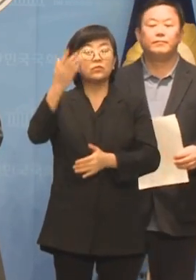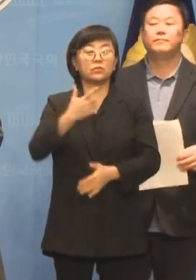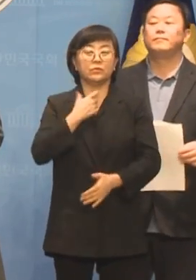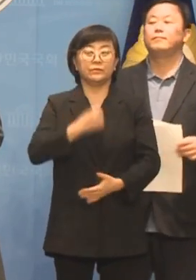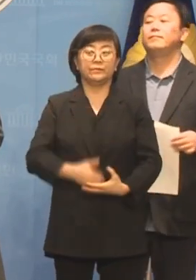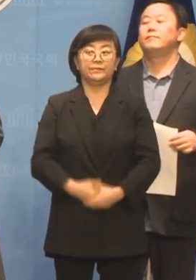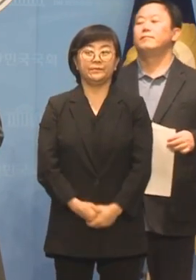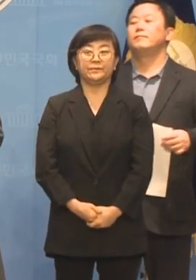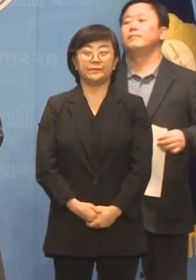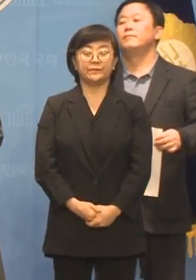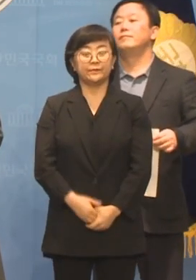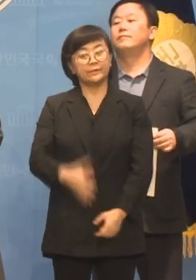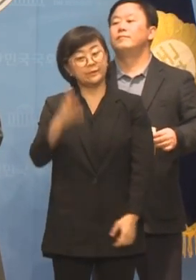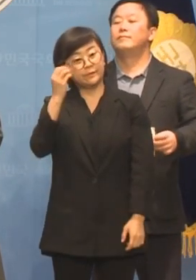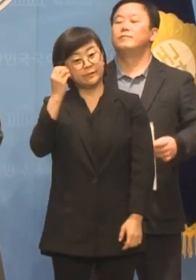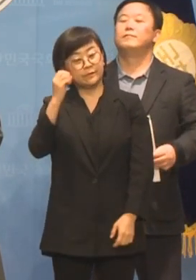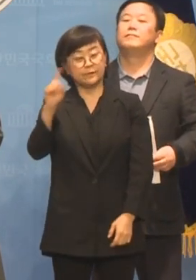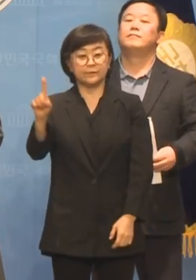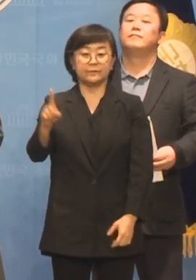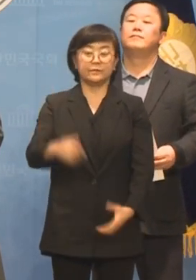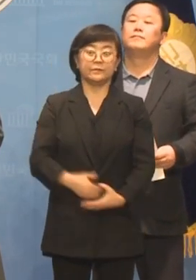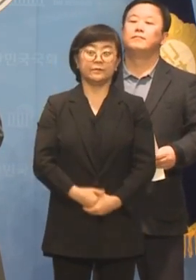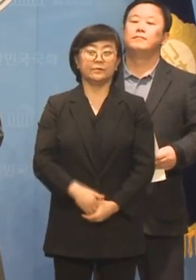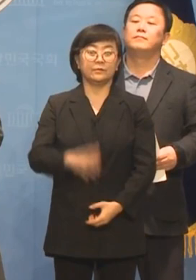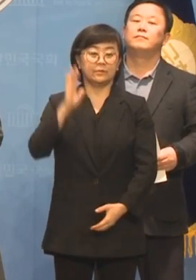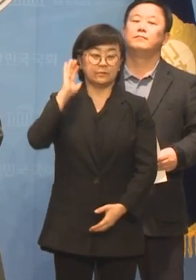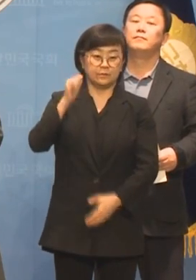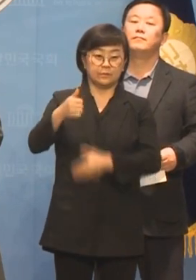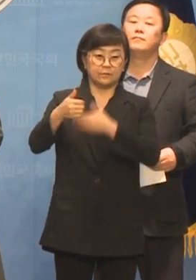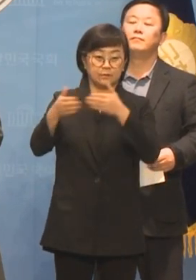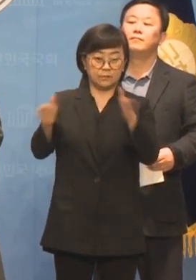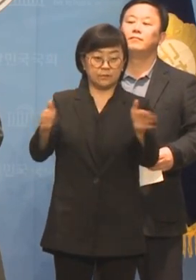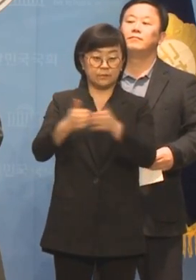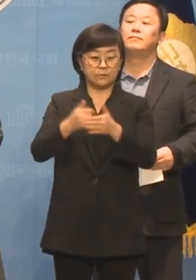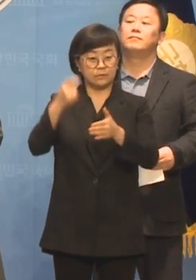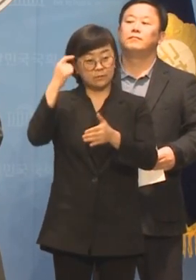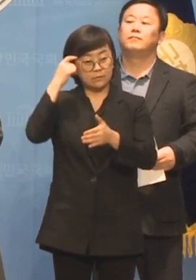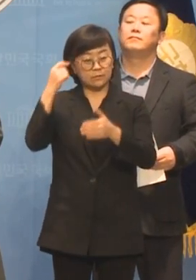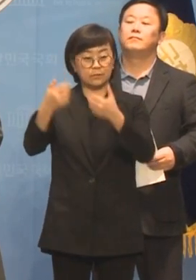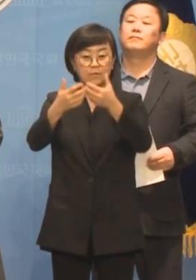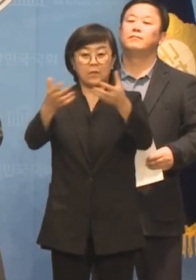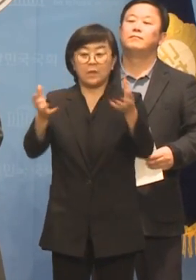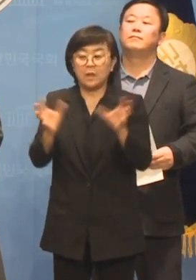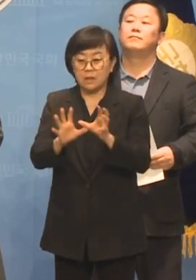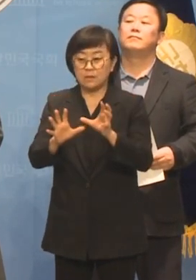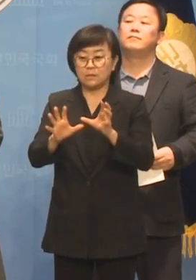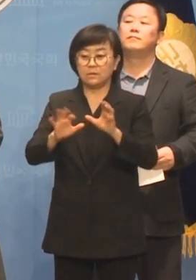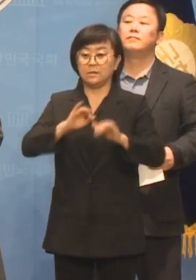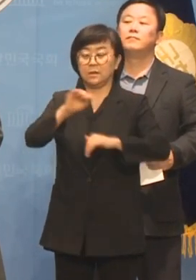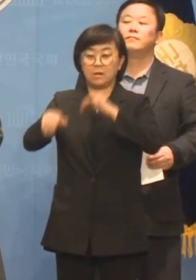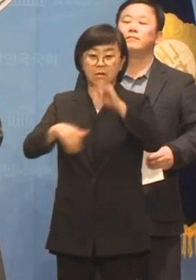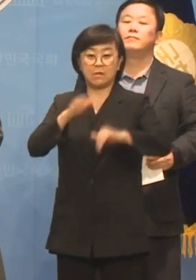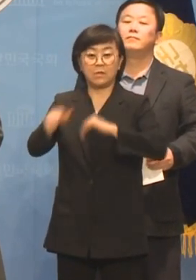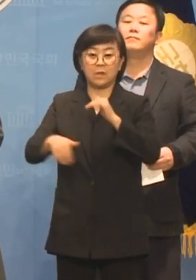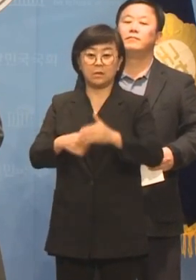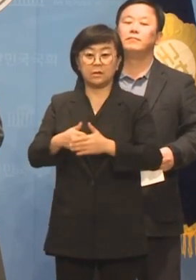싶습니다. 그리고 참 이상한 것이 대통령실이 왜 이렇게 당무 개입을 아무렇지도 않게 대놓고